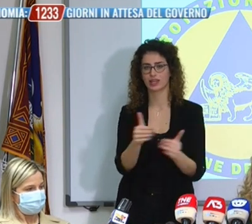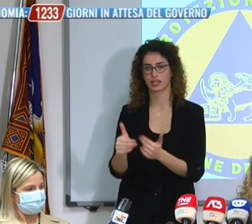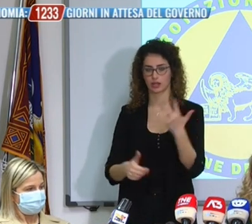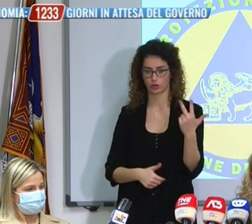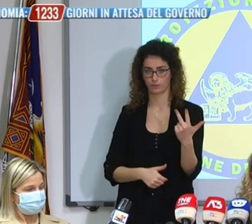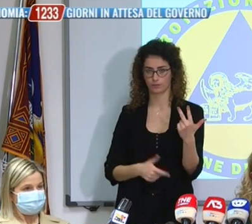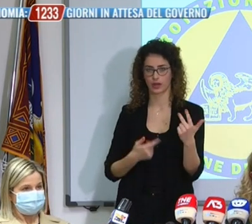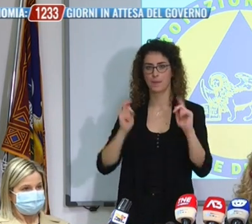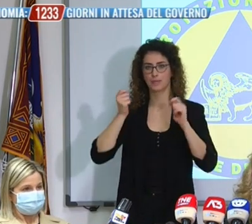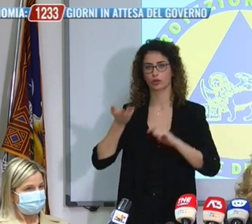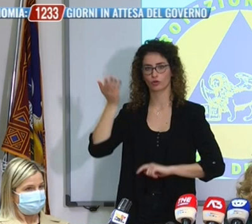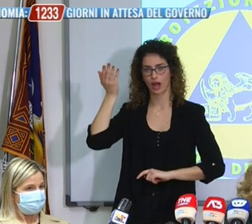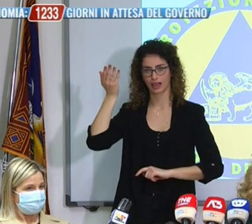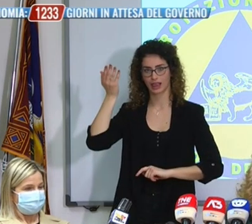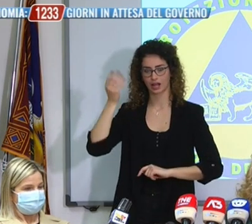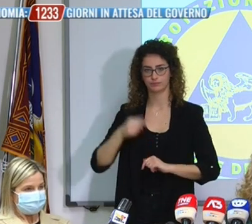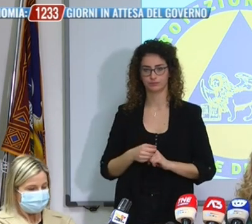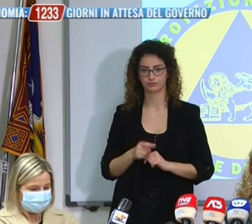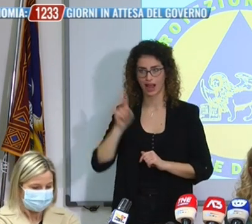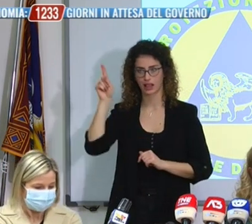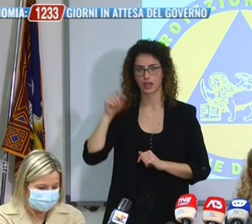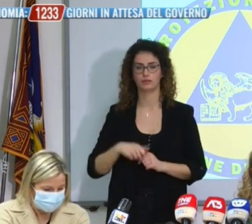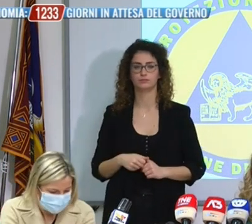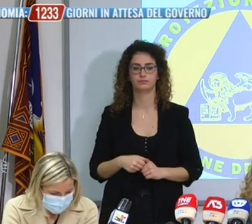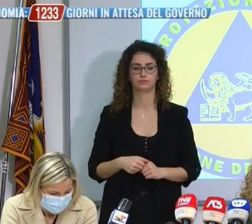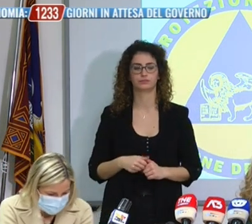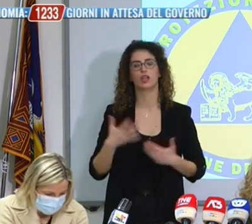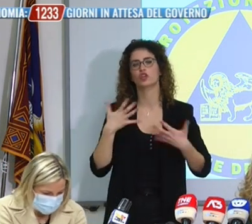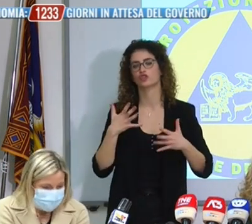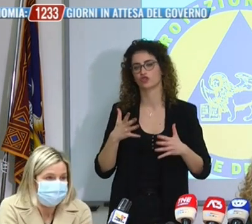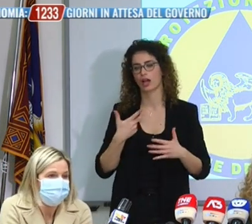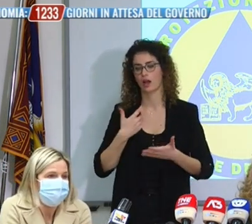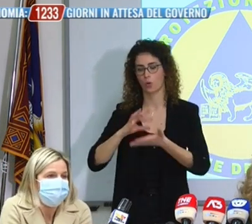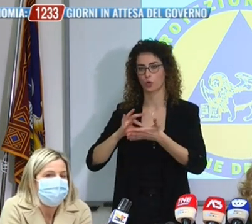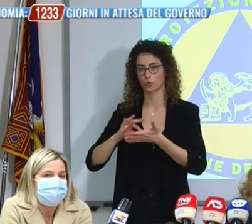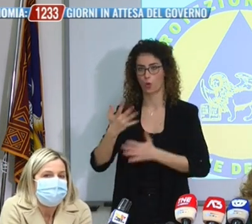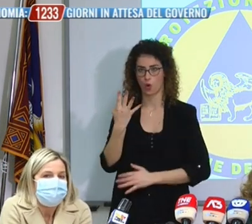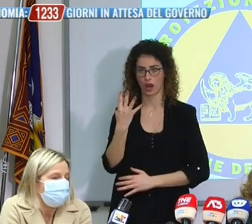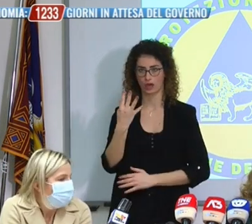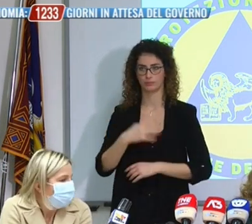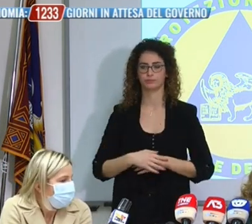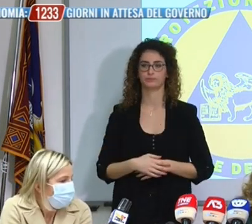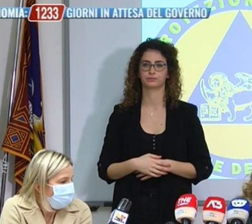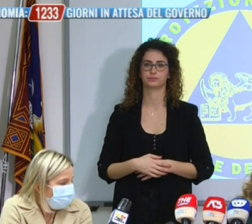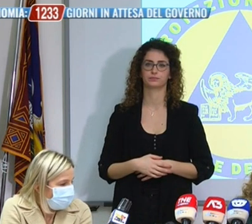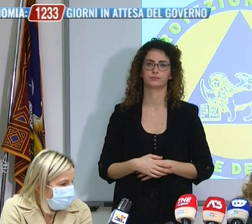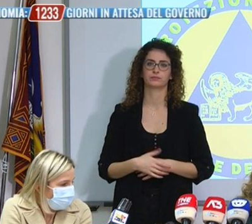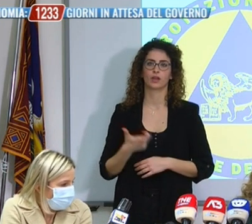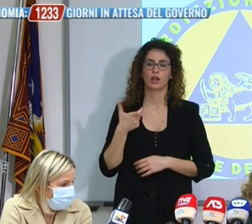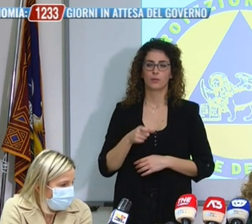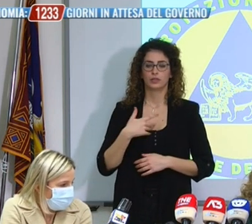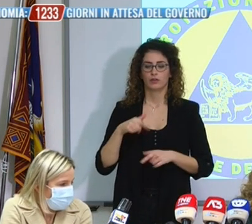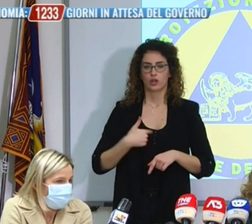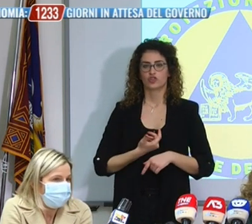sono l'Alta Padovana, dove già avevamo individuato 4 scuole, perché al momento ha